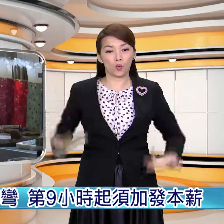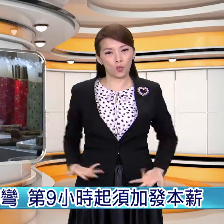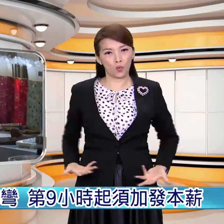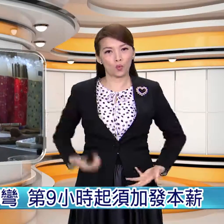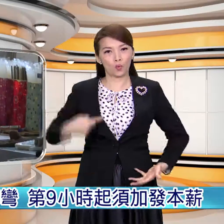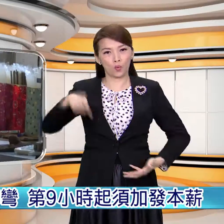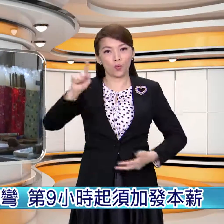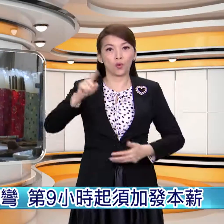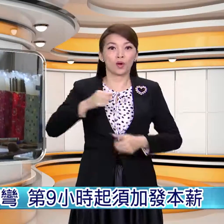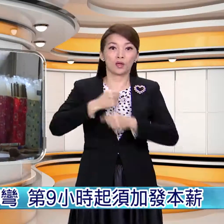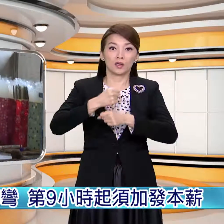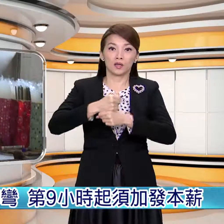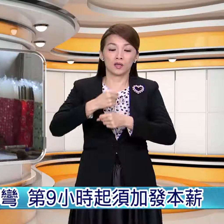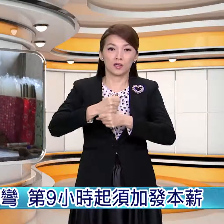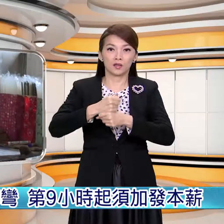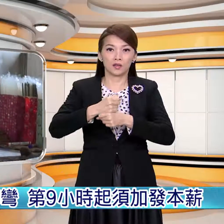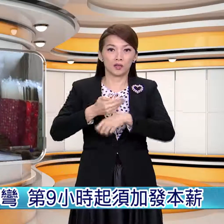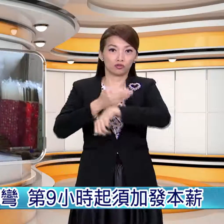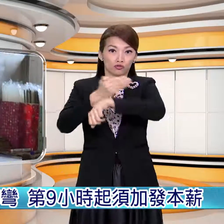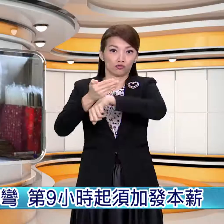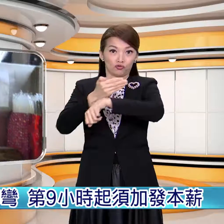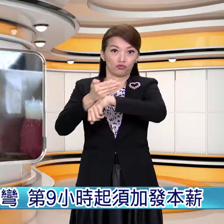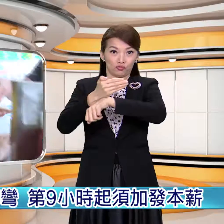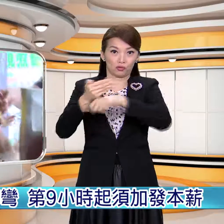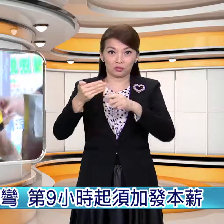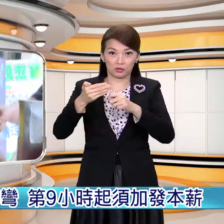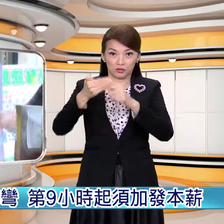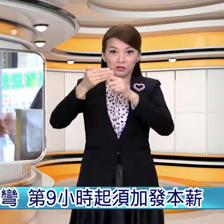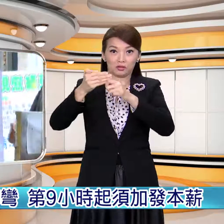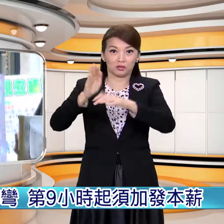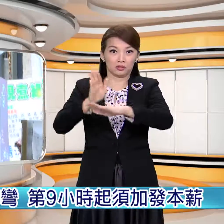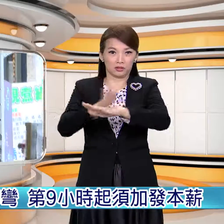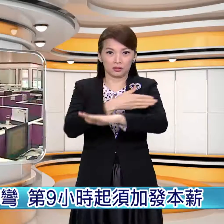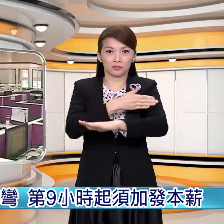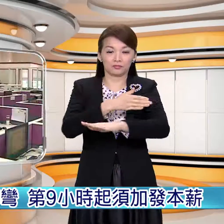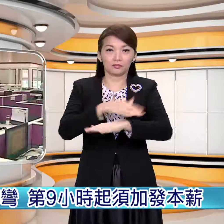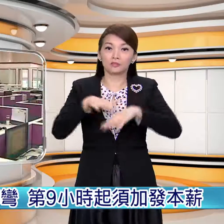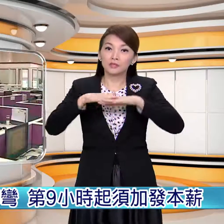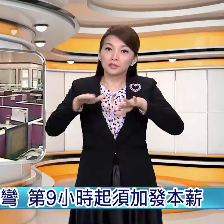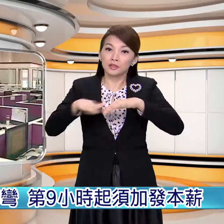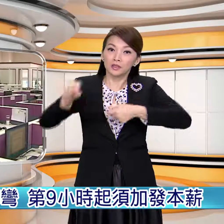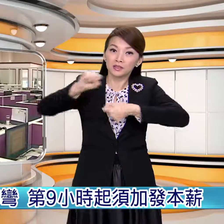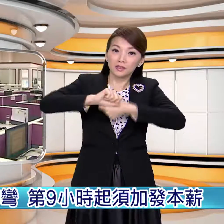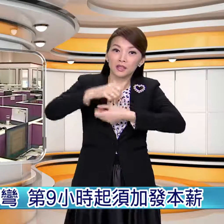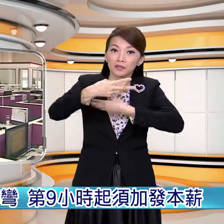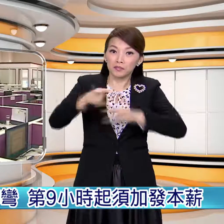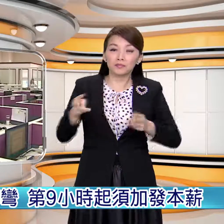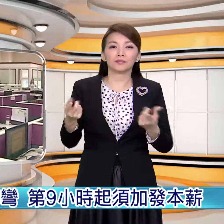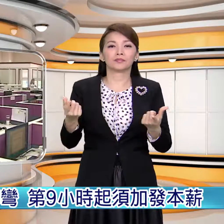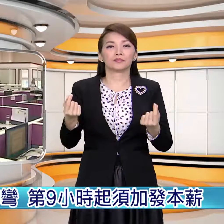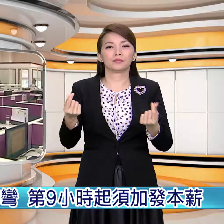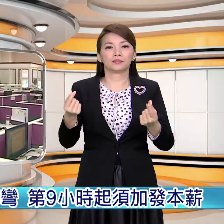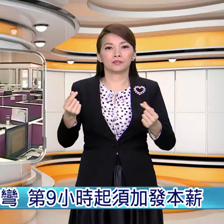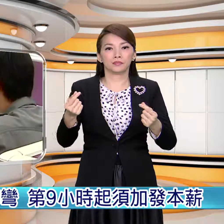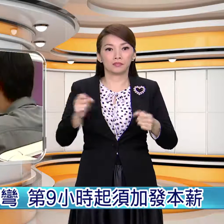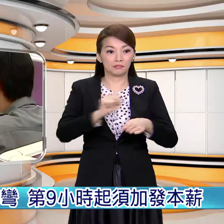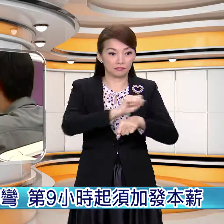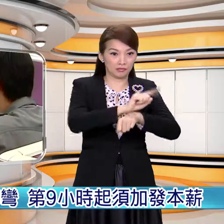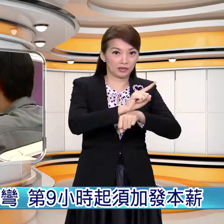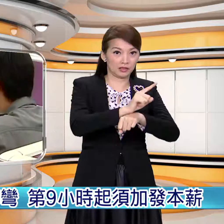弯，宣布休息日工作第九个小时开始要比照平常日的加班，